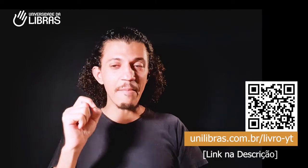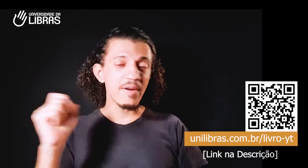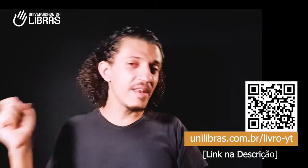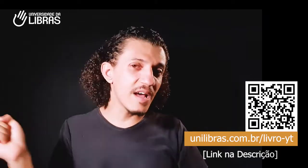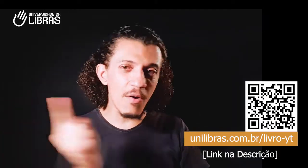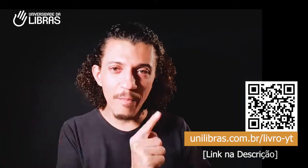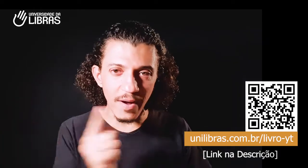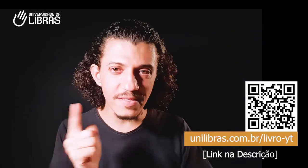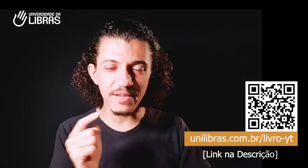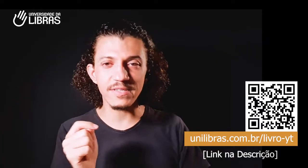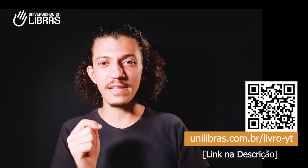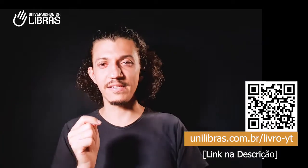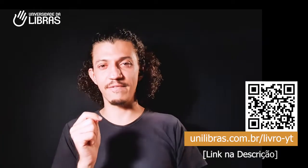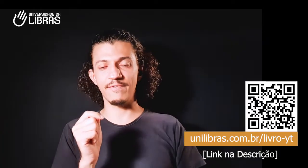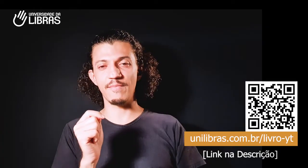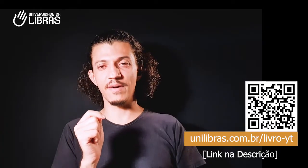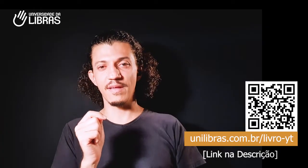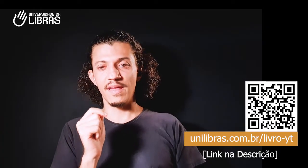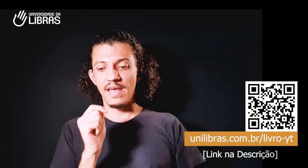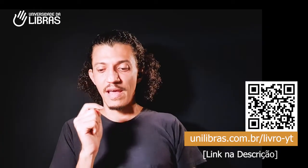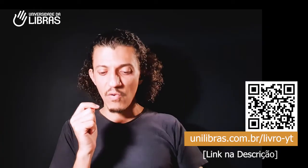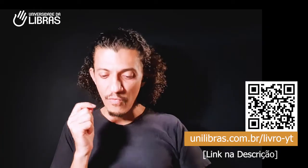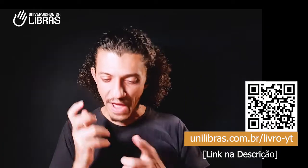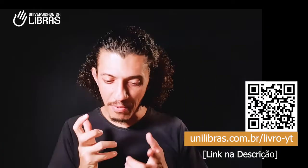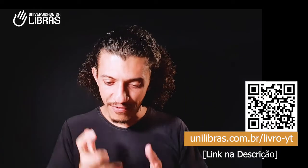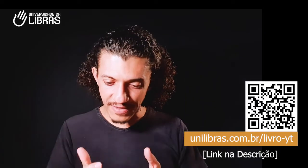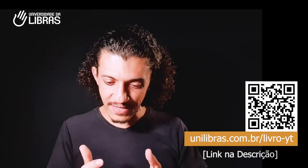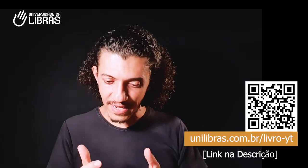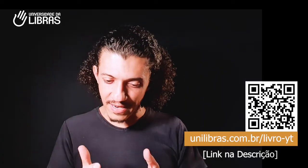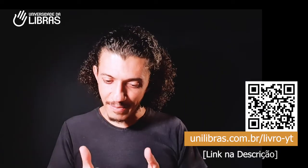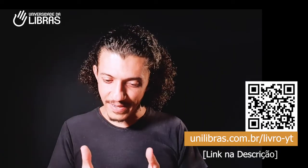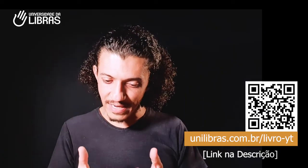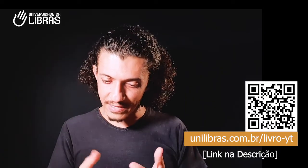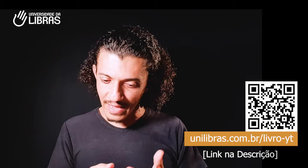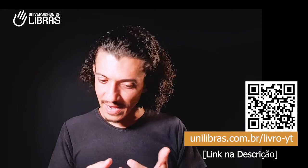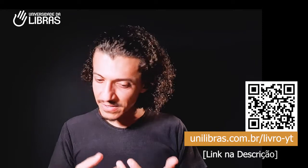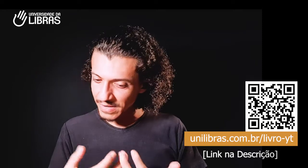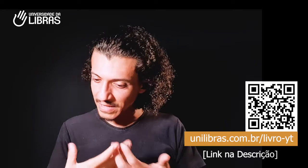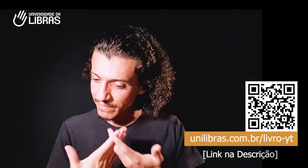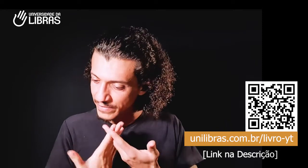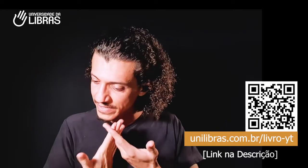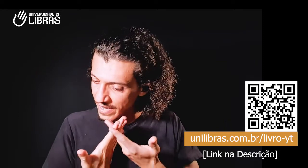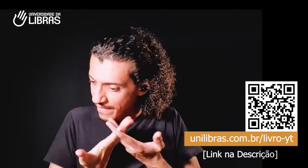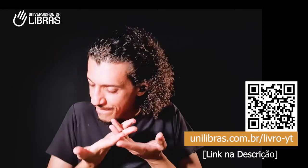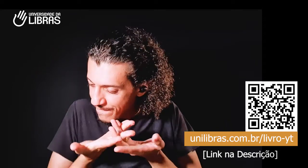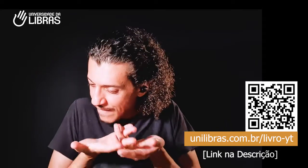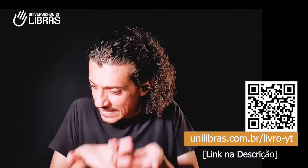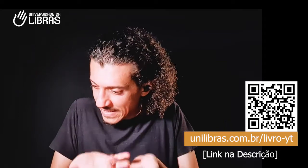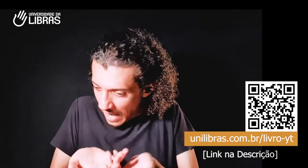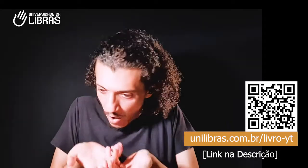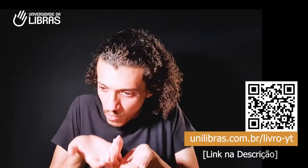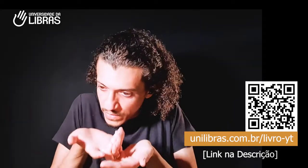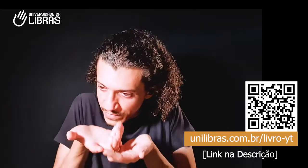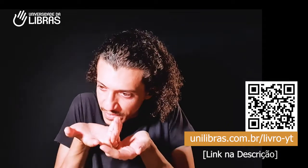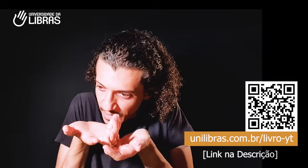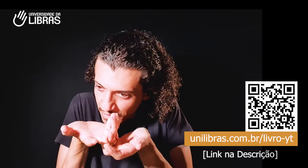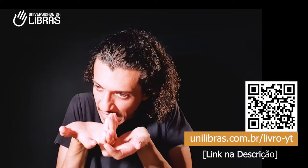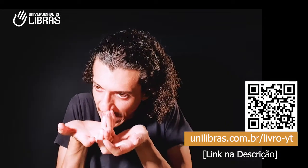não pode ser usada tá relacionada você fazer algo de você